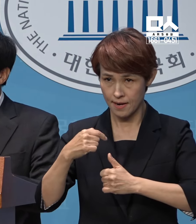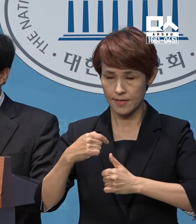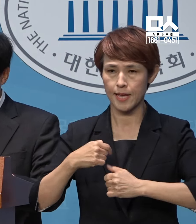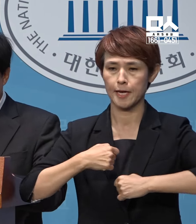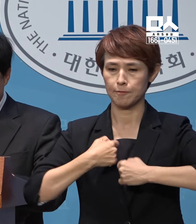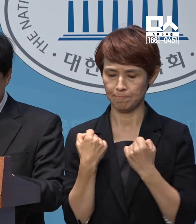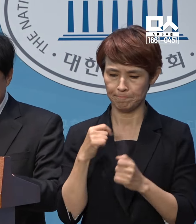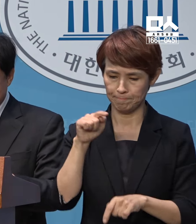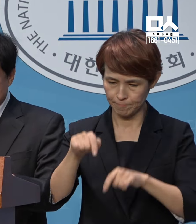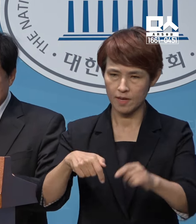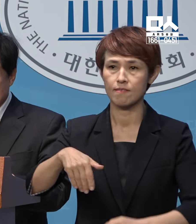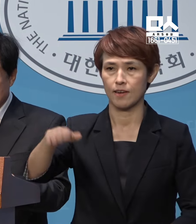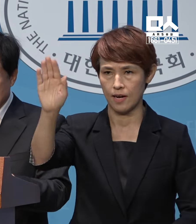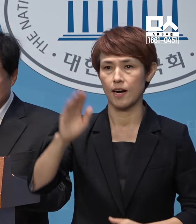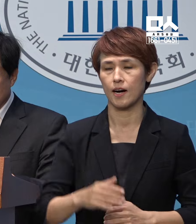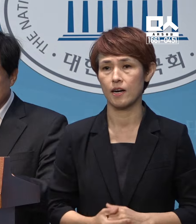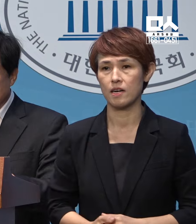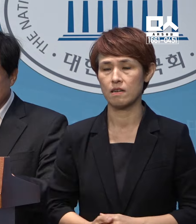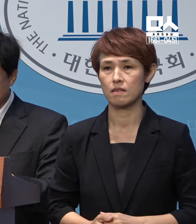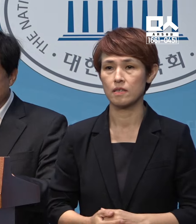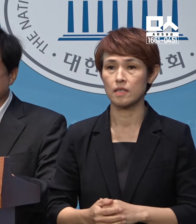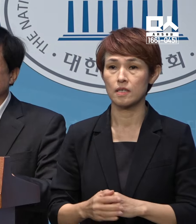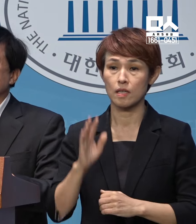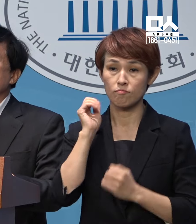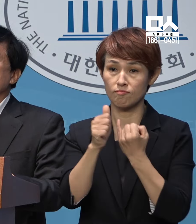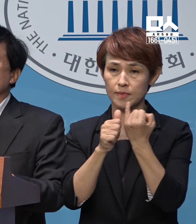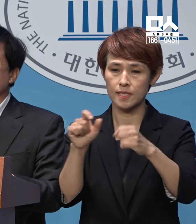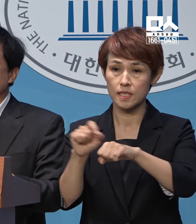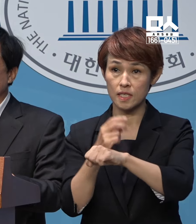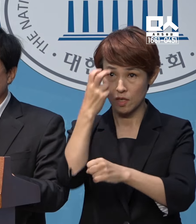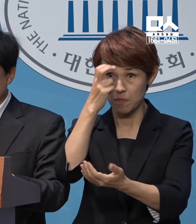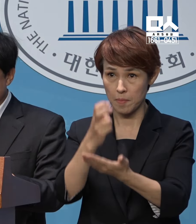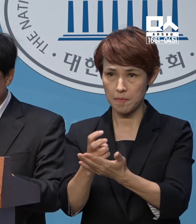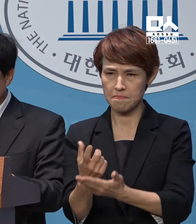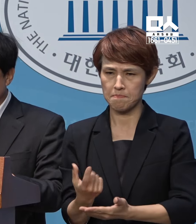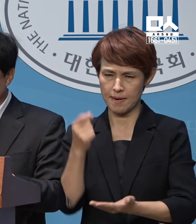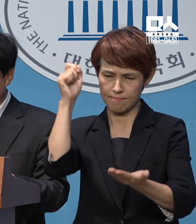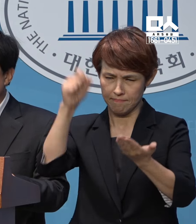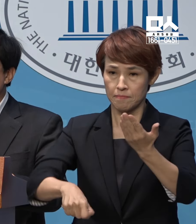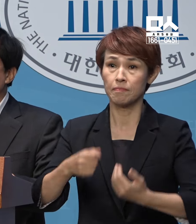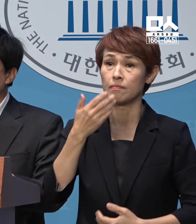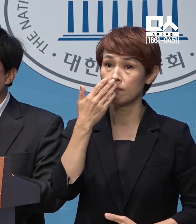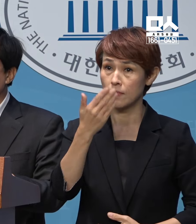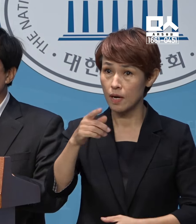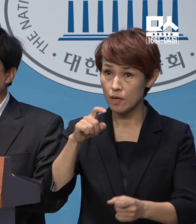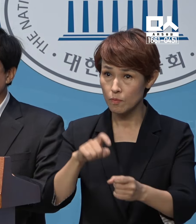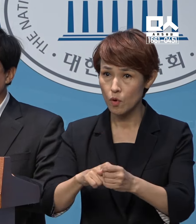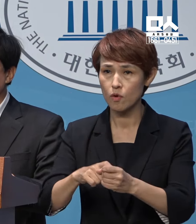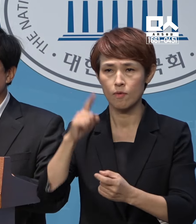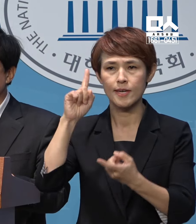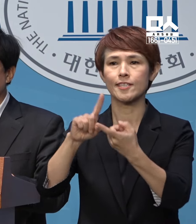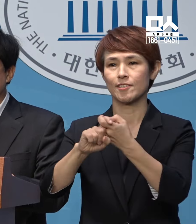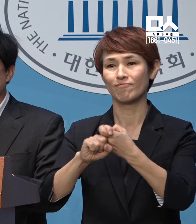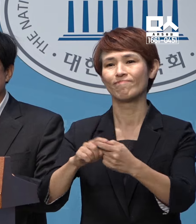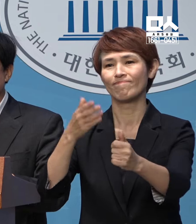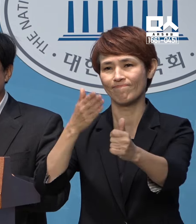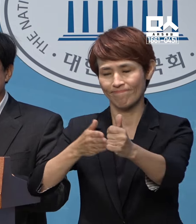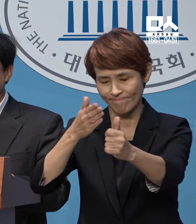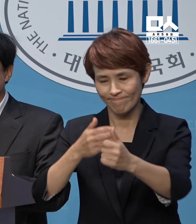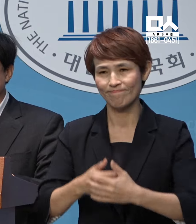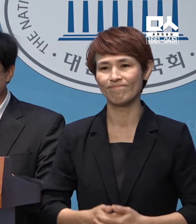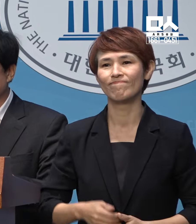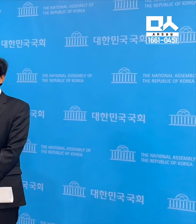굳건히 가겠습니다. 김건희 종합특검법안이 조속하게 통과될 수 있도록 많은 관심